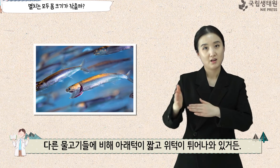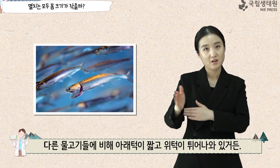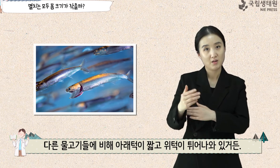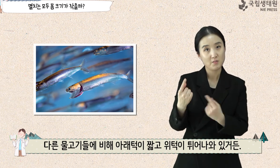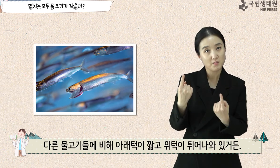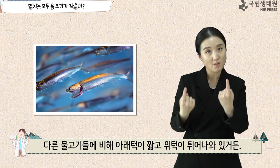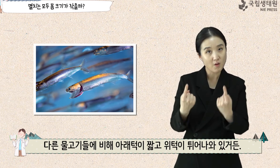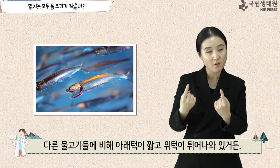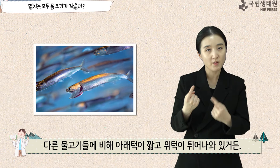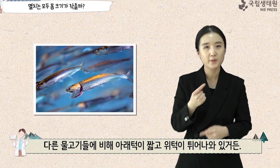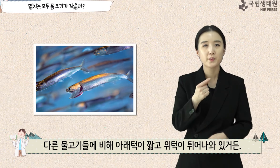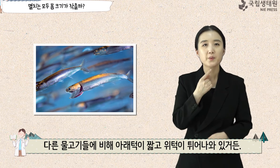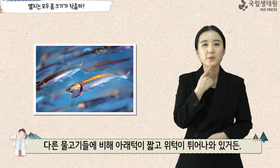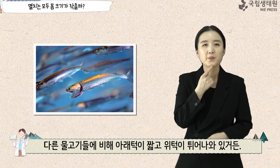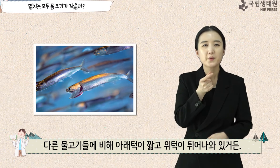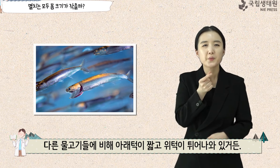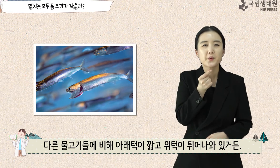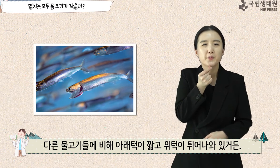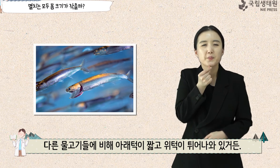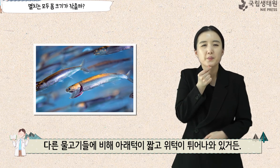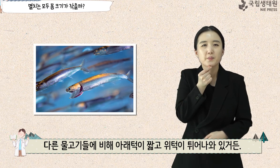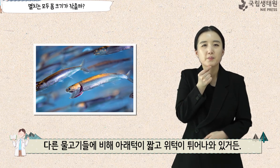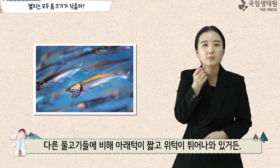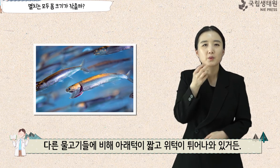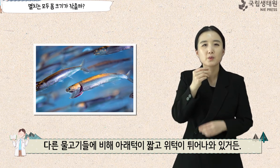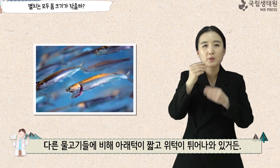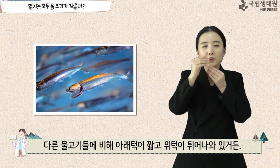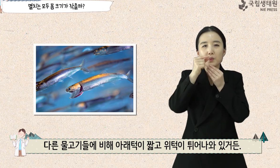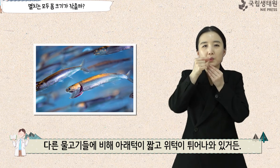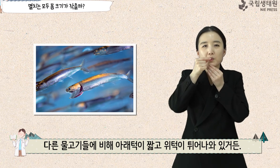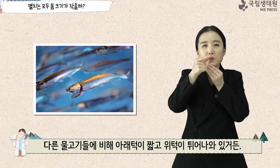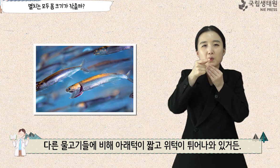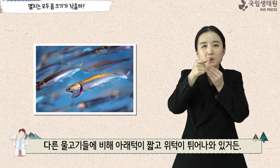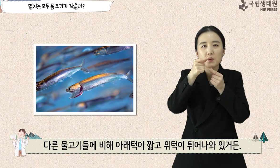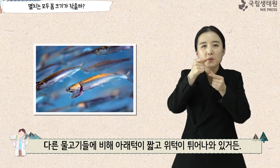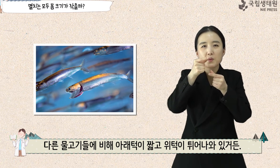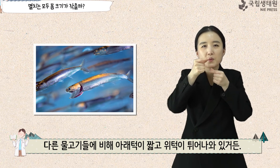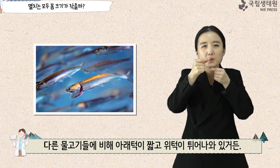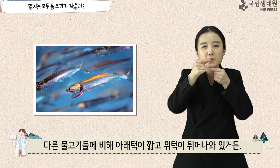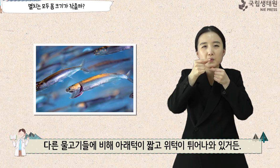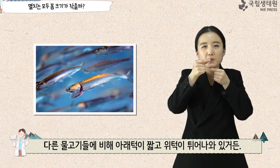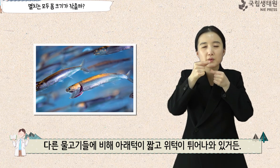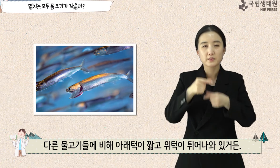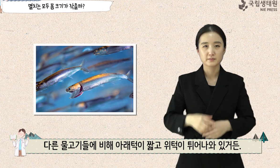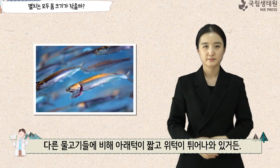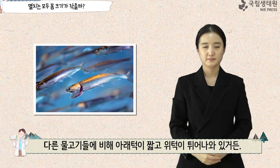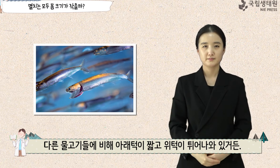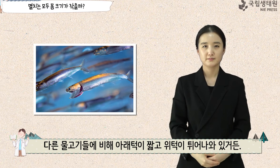다른 물고기들에 비해 아래 턱이 짧고 위 턱이 튀어나와 있거든.